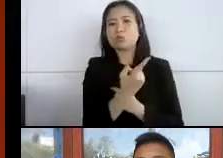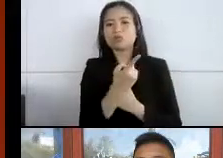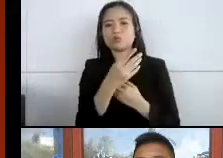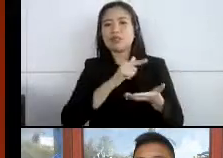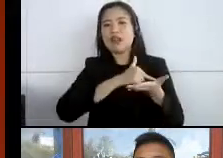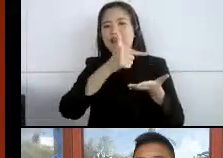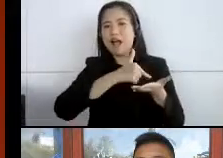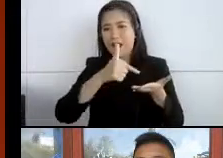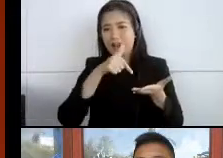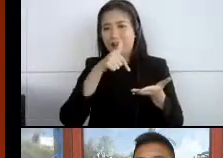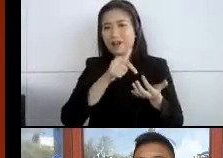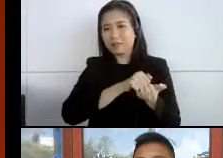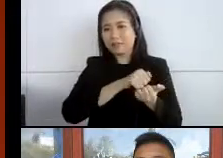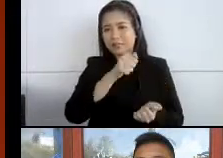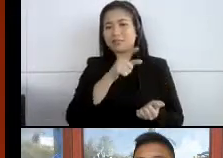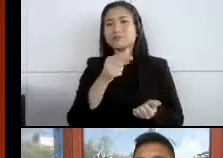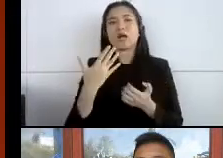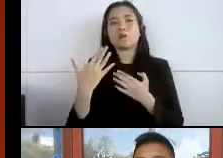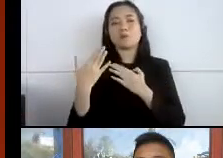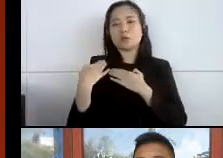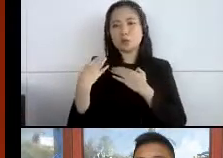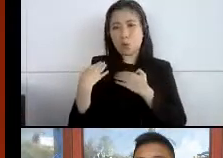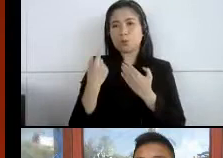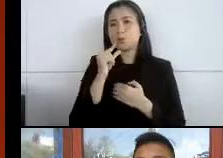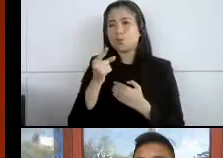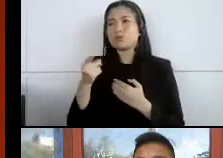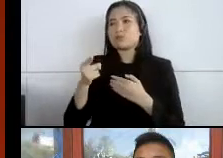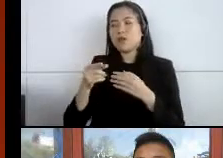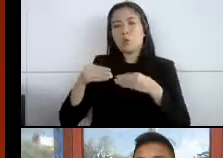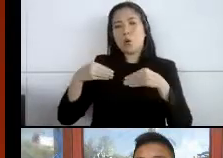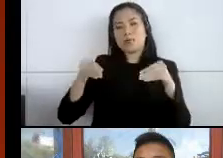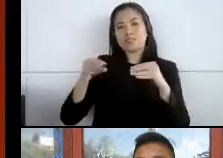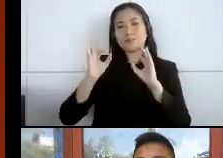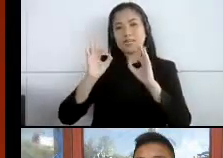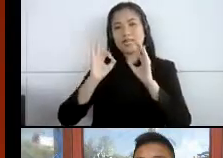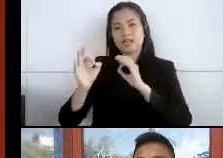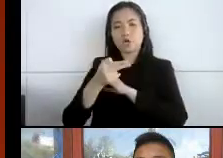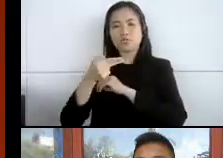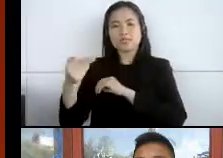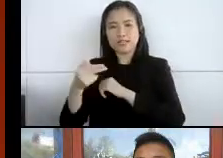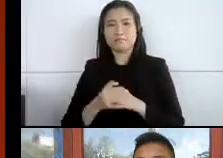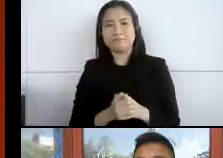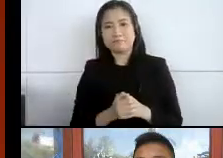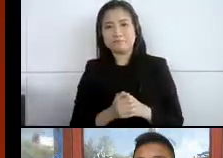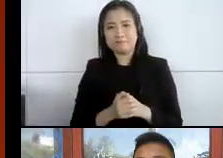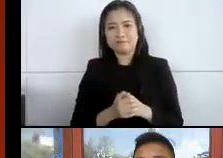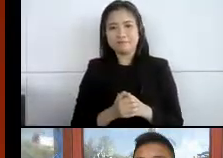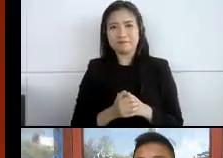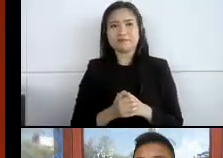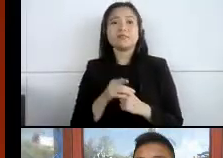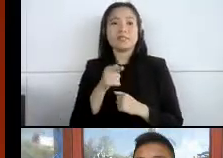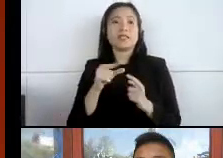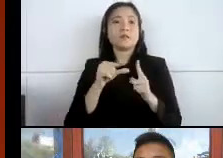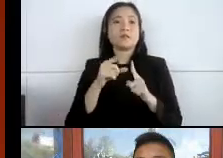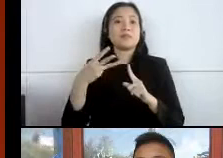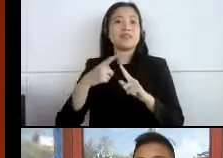petisi untuk ikut sama-sama bertanggung jawab pada kualitas pendidikan anak-anak kita di Indonesia. Petisi ini kami sampaikan sebagai bentuk